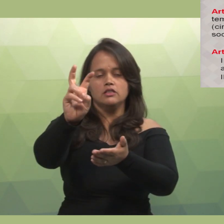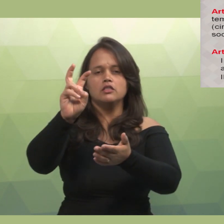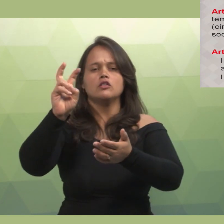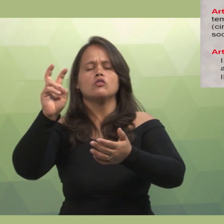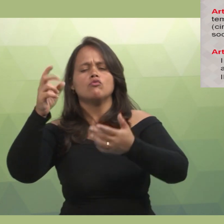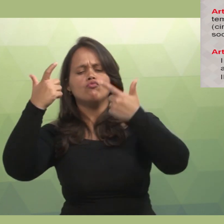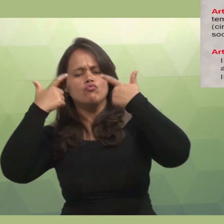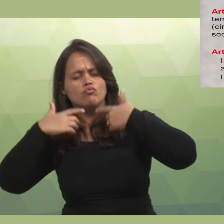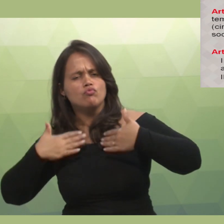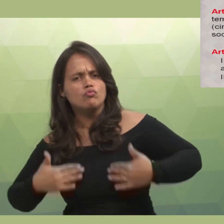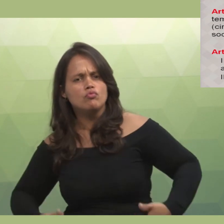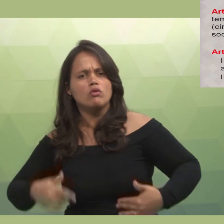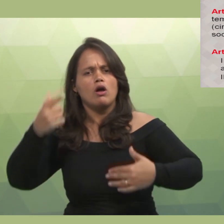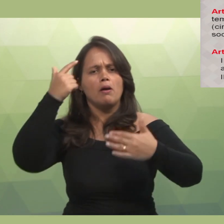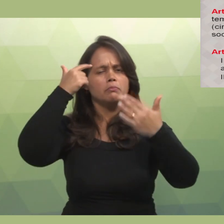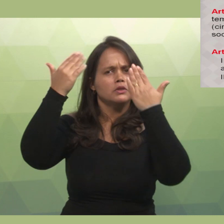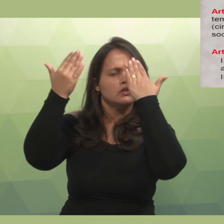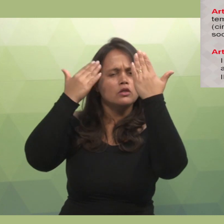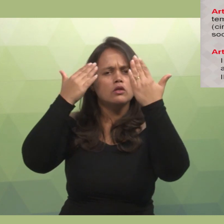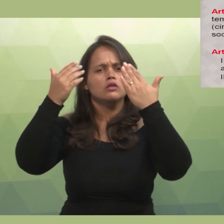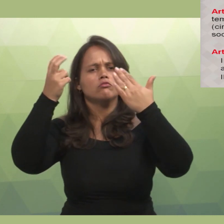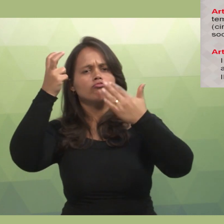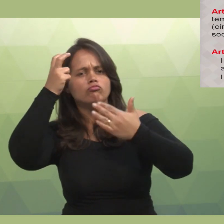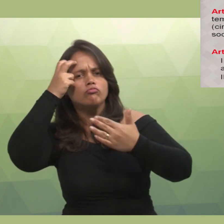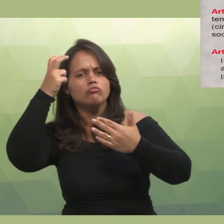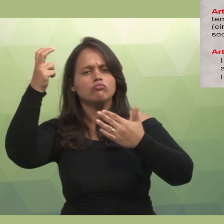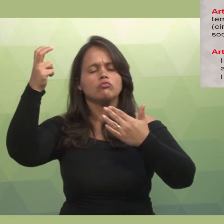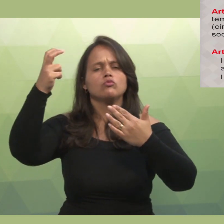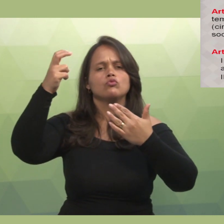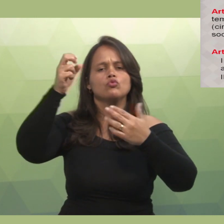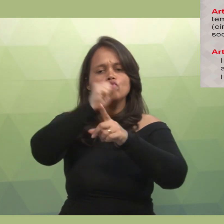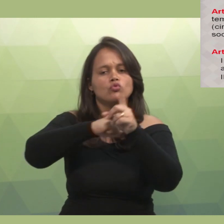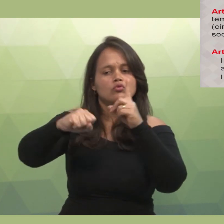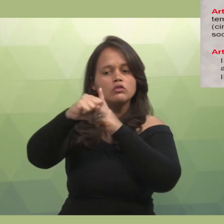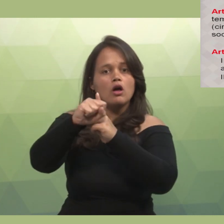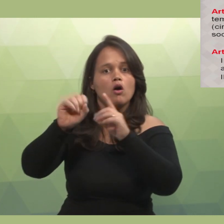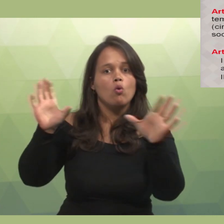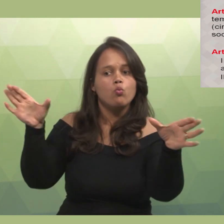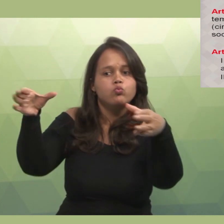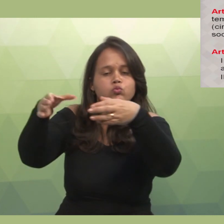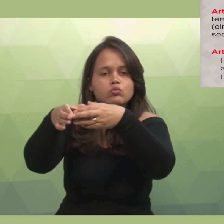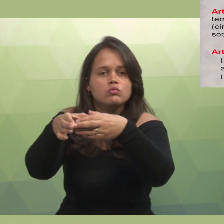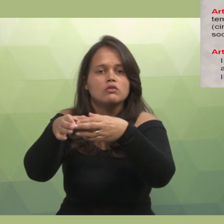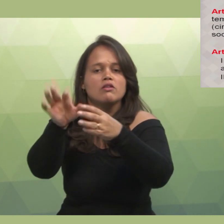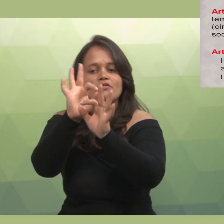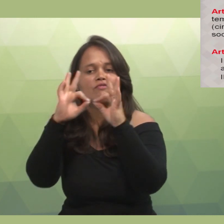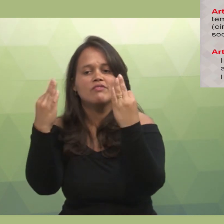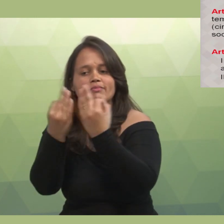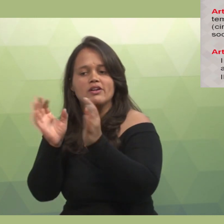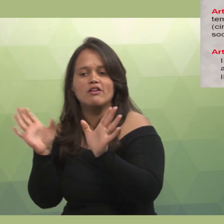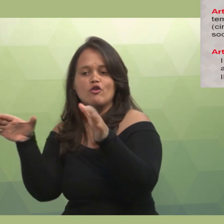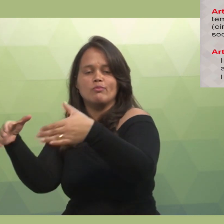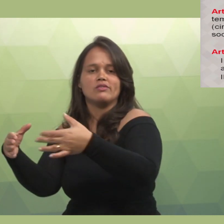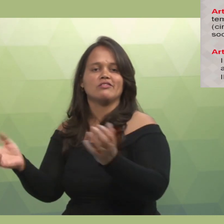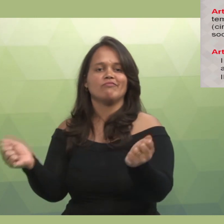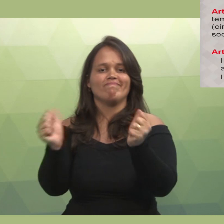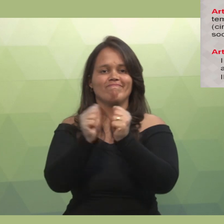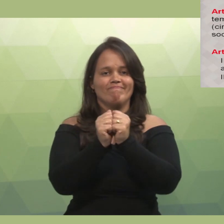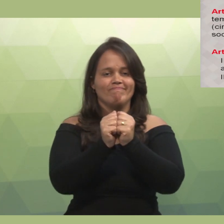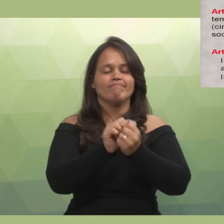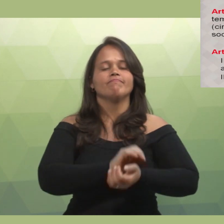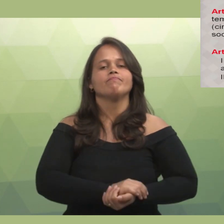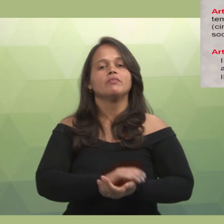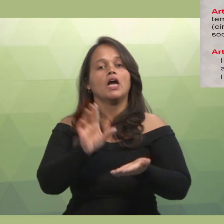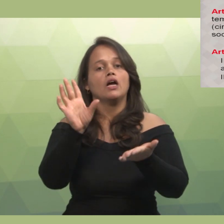seus aspectos físico, psicológico, intelectual e social, contemplando a ação da família e da